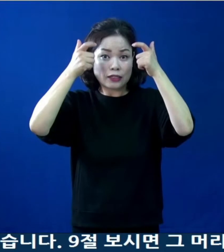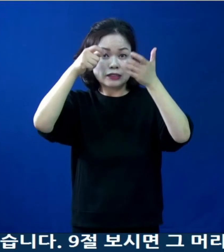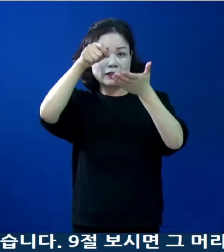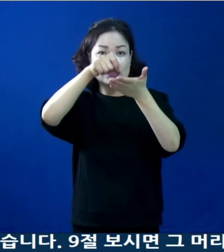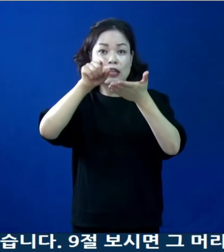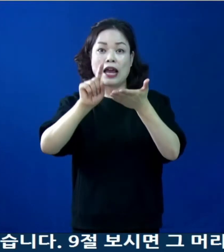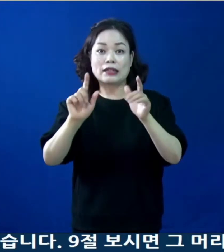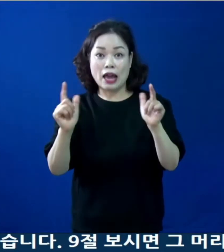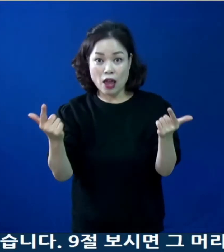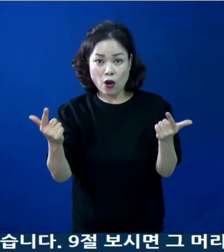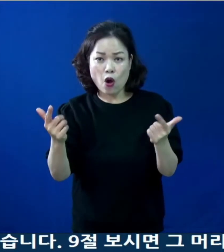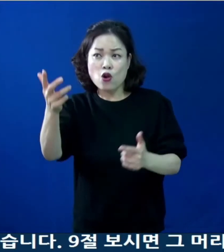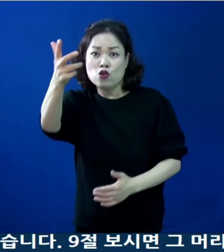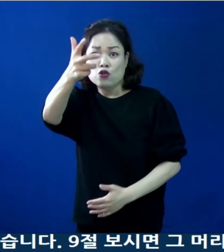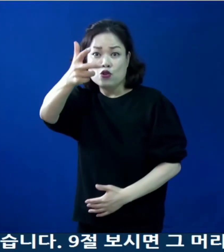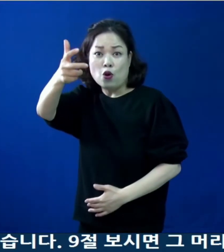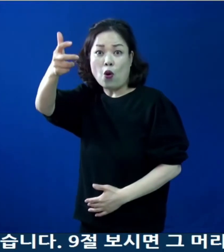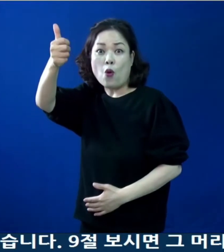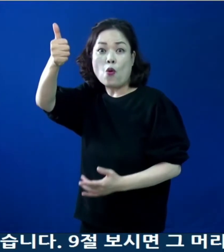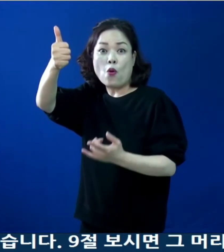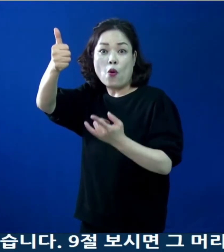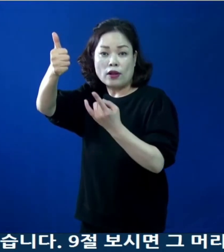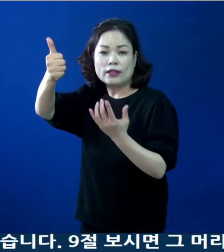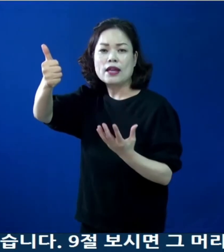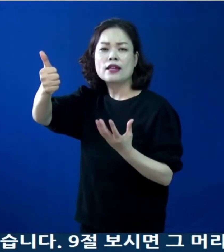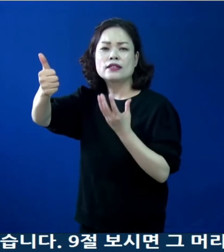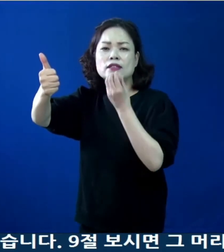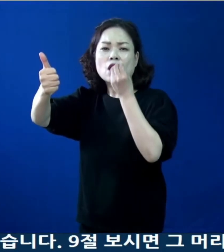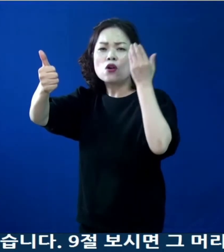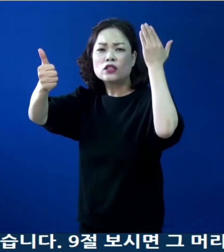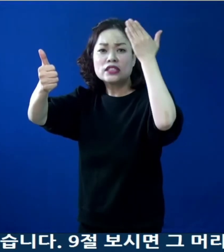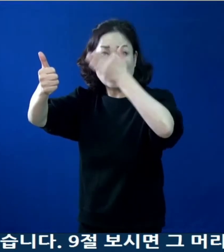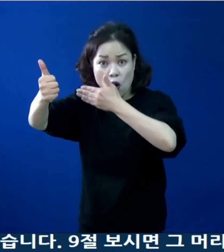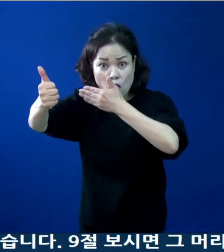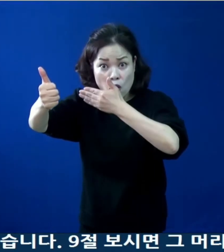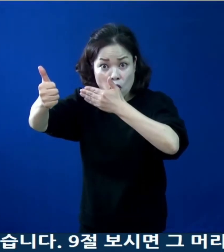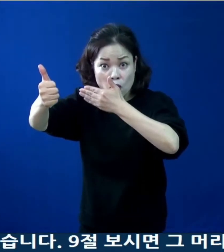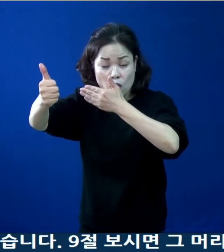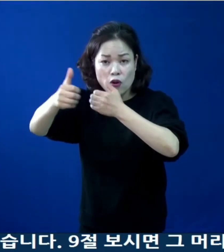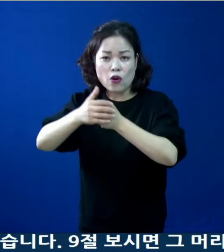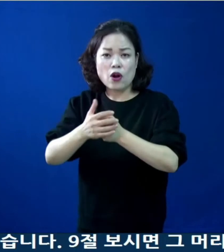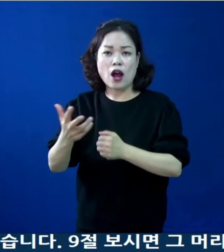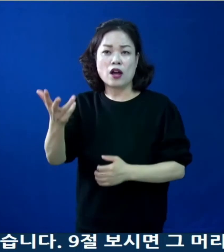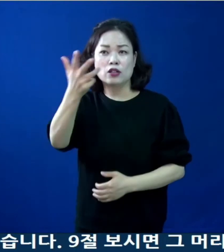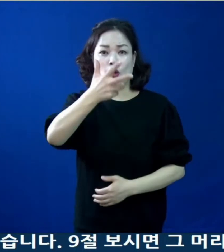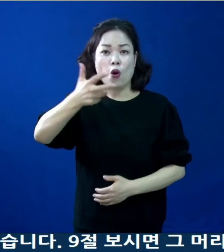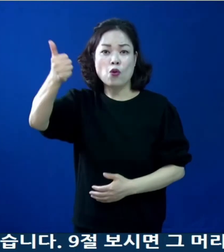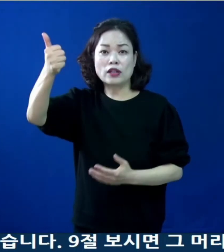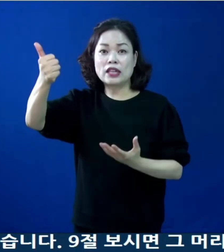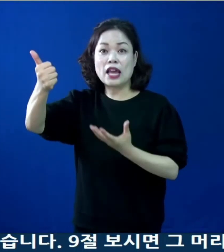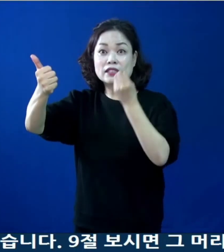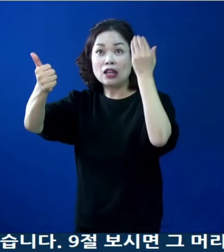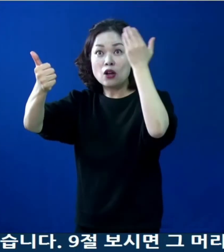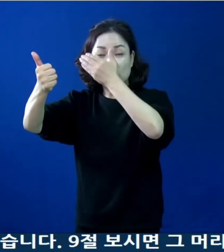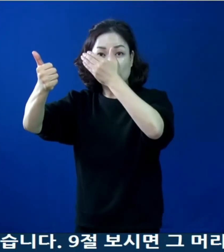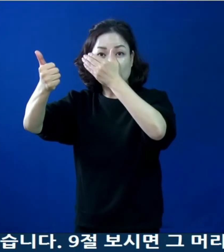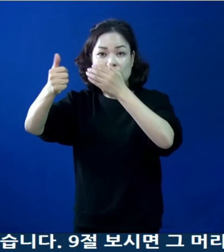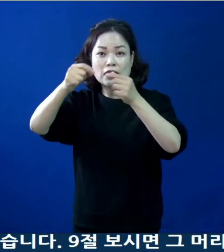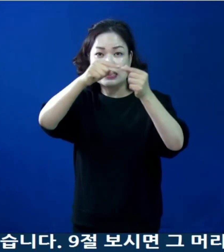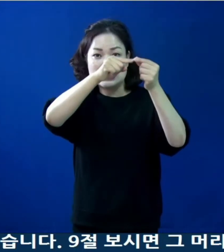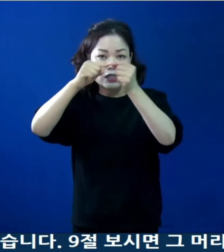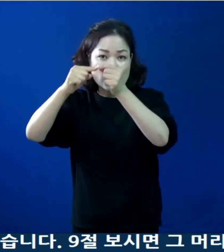쓰여져 있냐면 여호와께 성결. 출애굽기 28장 36절, 여호와께 성결. 그러니까 저 안에 쓰여 있는